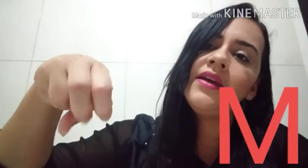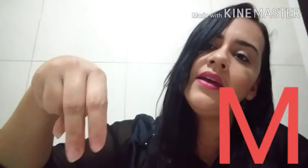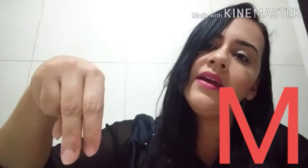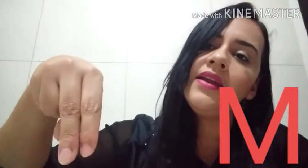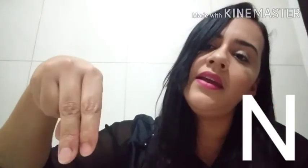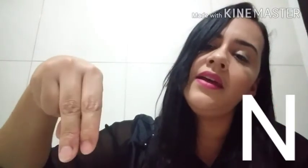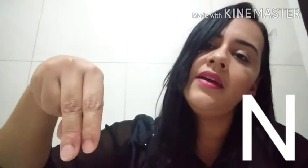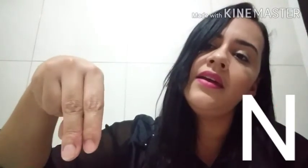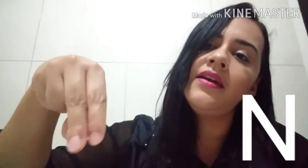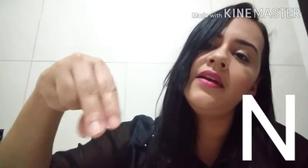N,